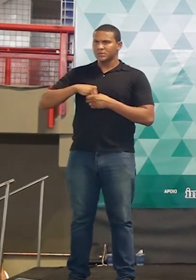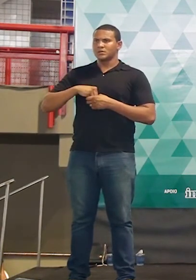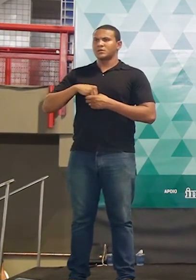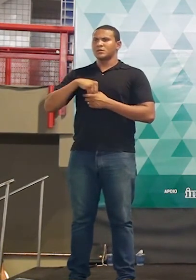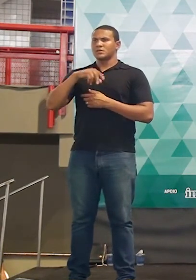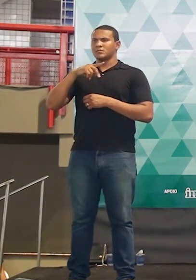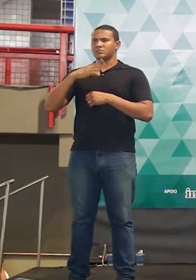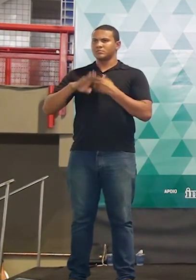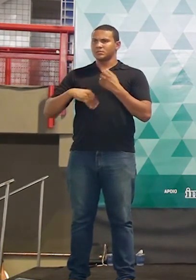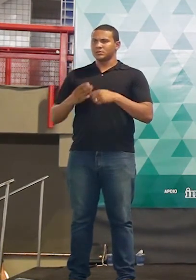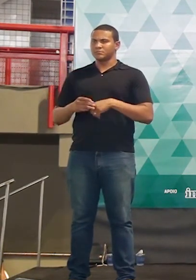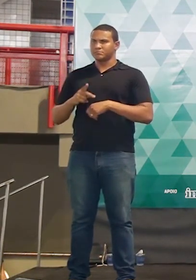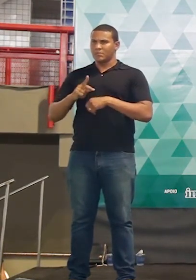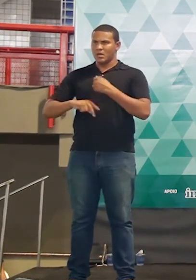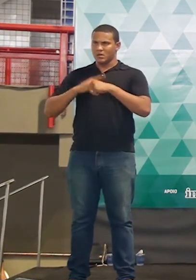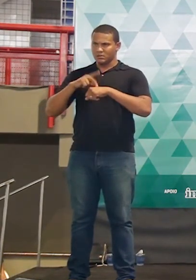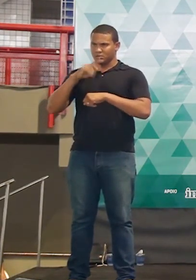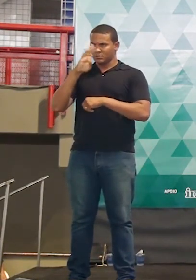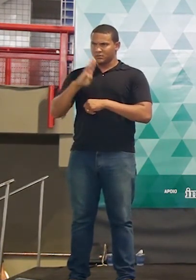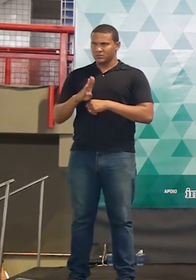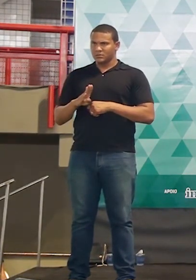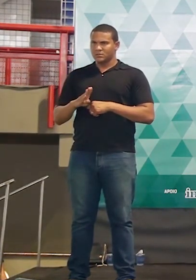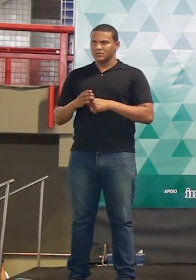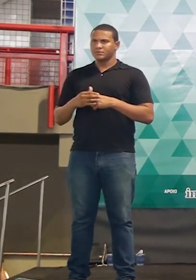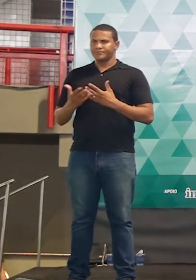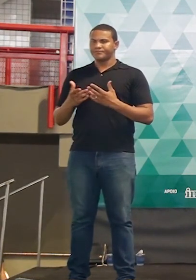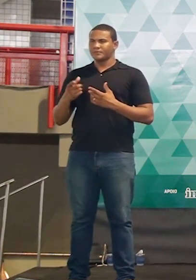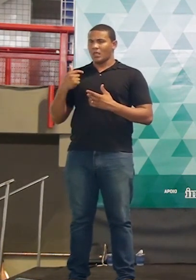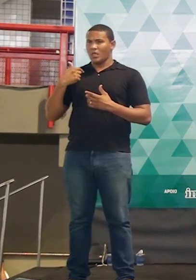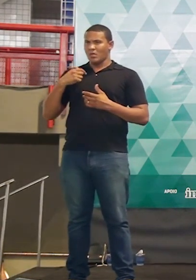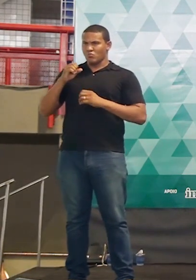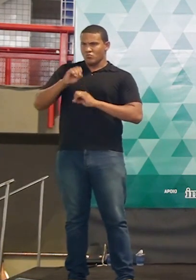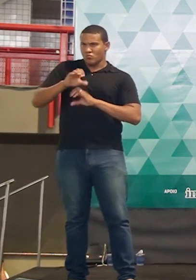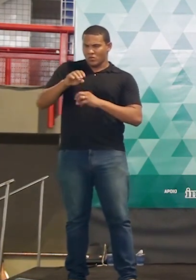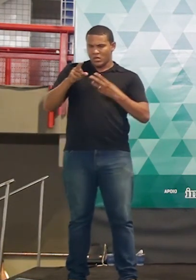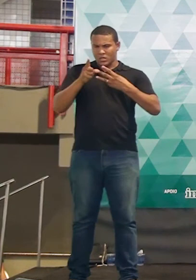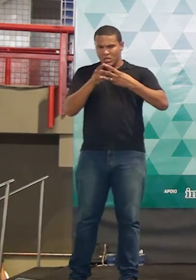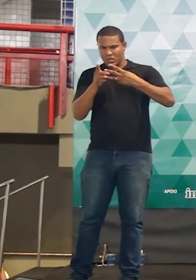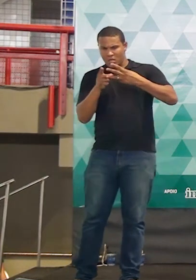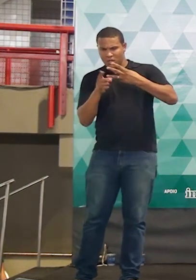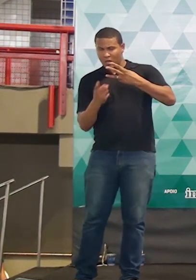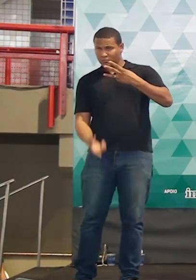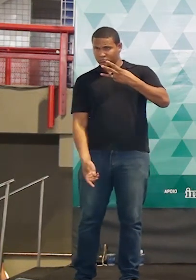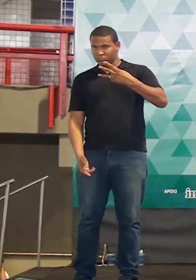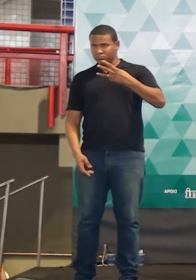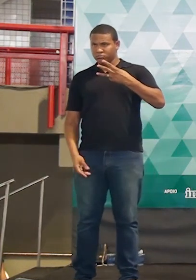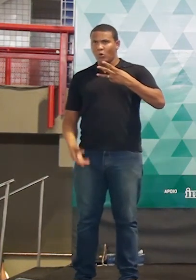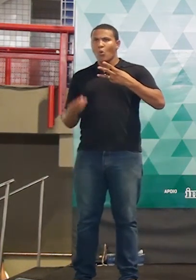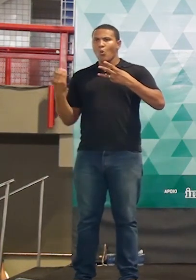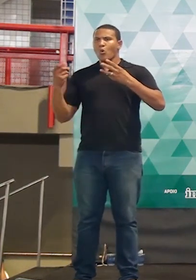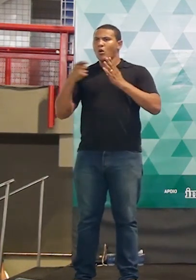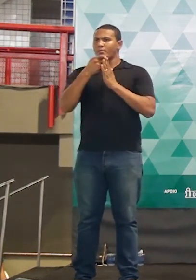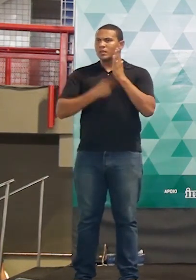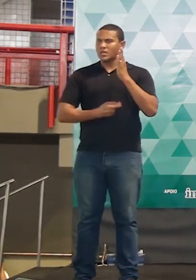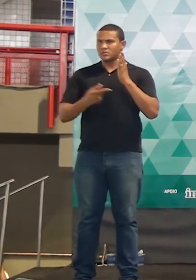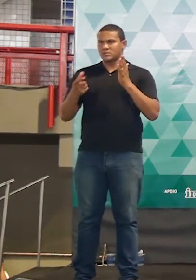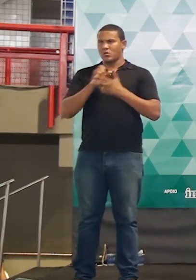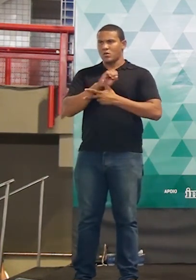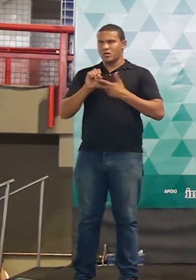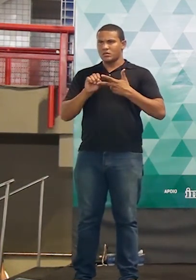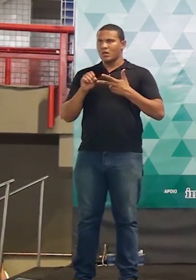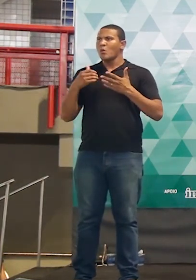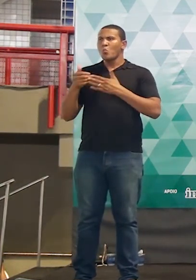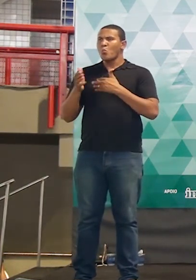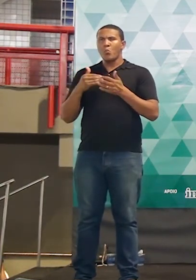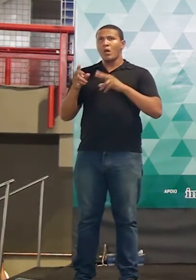outras palavras. Eu ensinei 3 maneiras de como começar a redação do Enem. Pegando uma palavra qualquer dentro